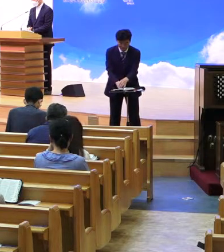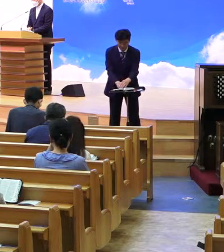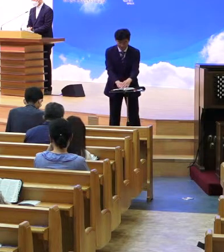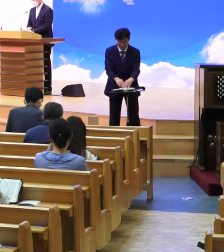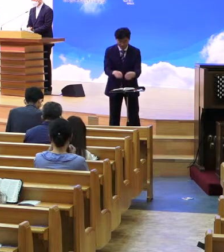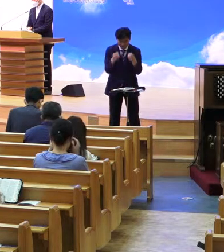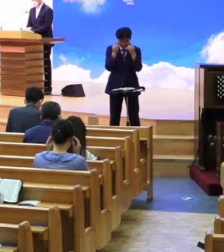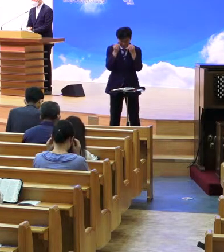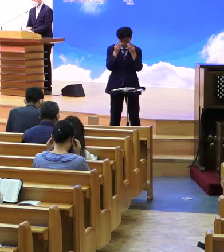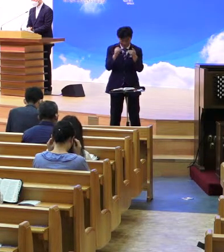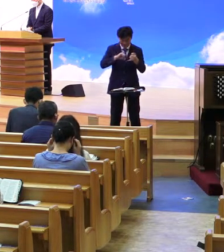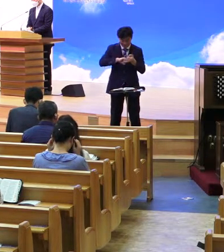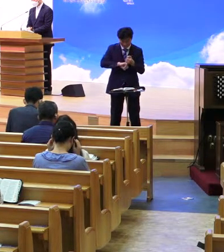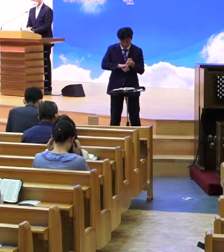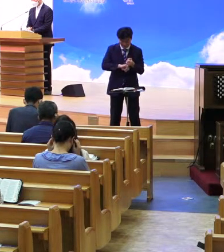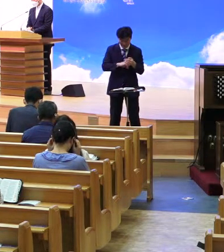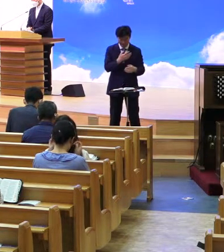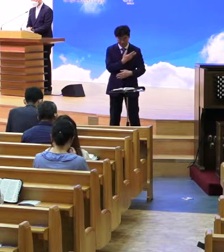14절까지 말씀입니다.